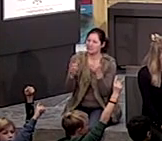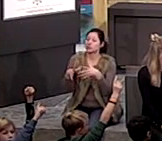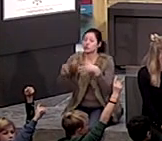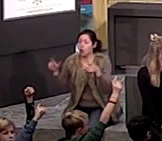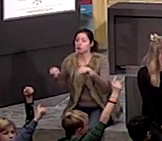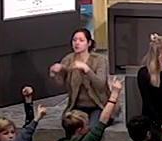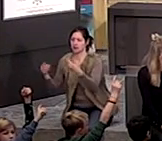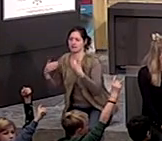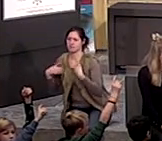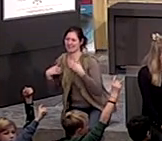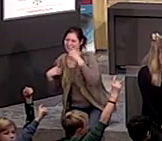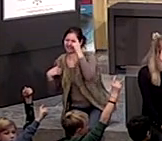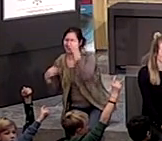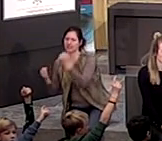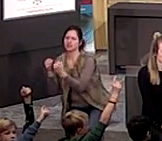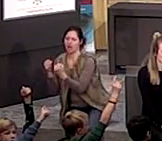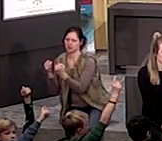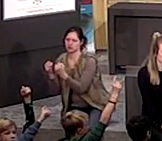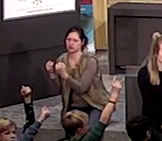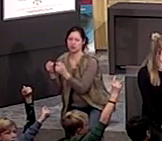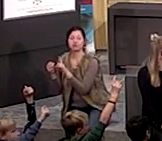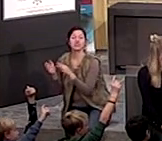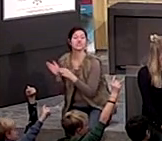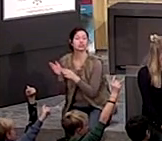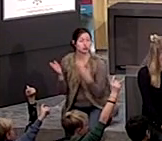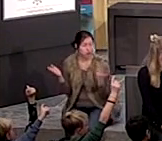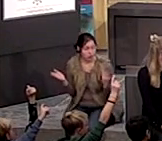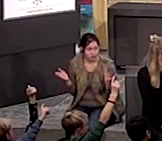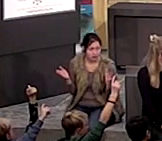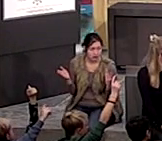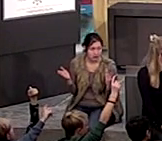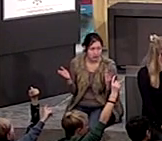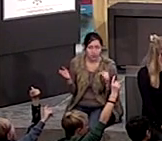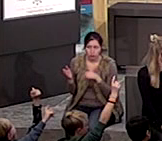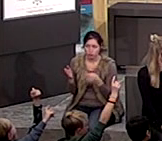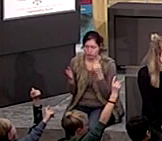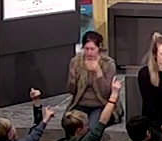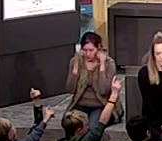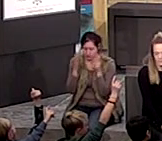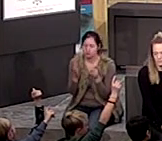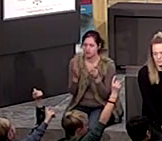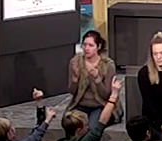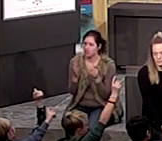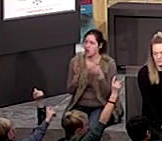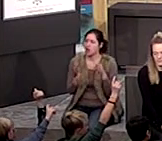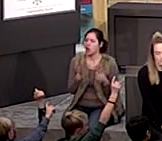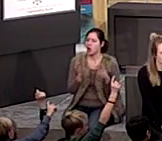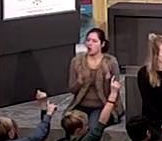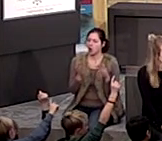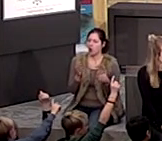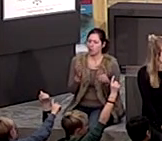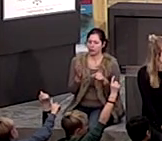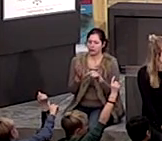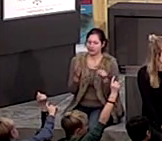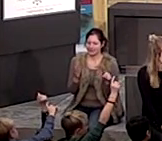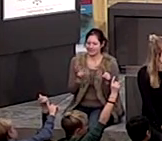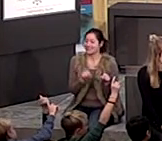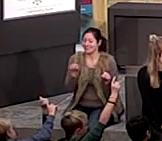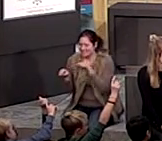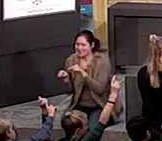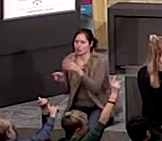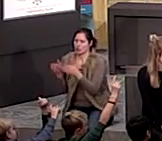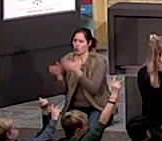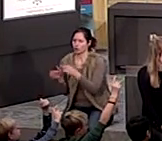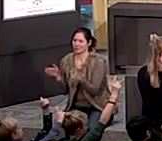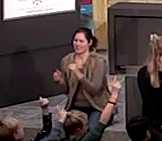kunnen. Het enige wat dan weer nodig is, en daar wordt op dit moment overigens aan gewerkt, is robots die robots gaan